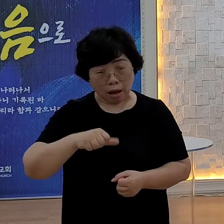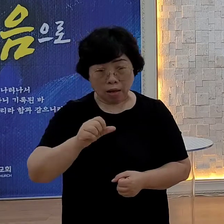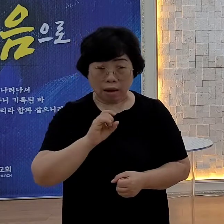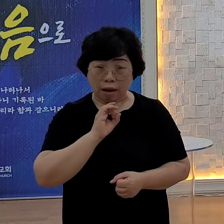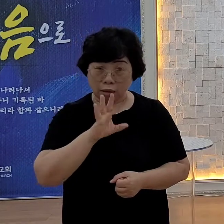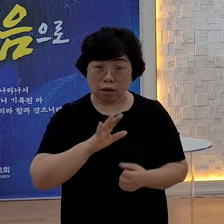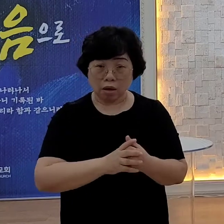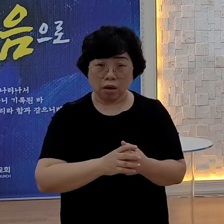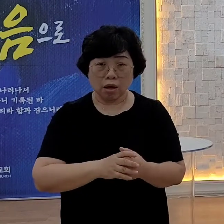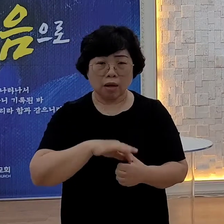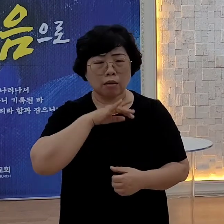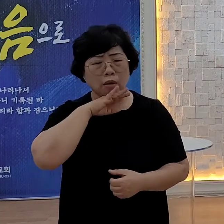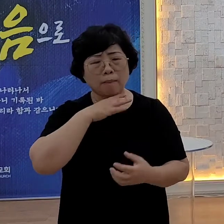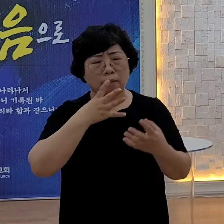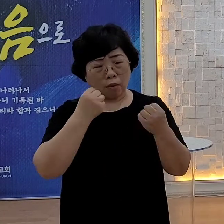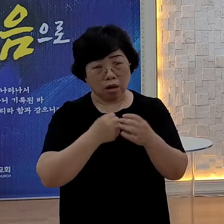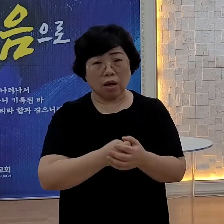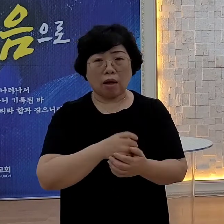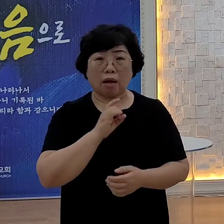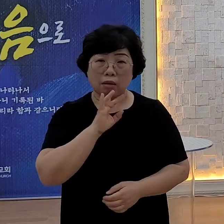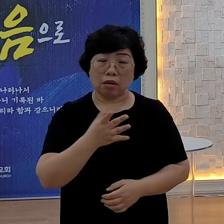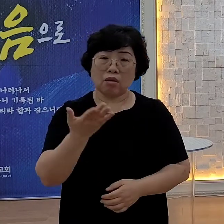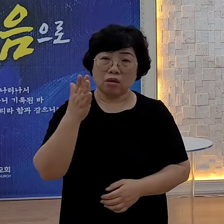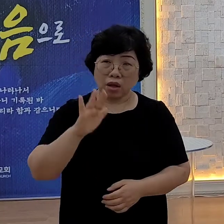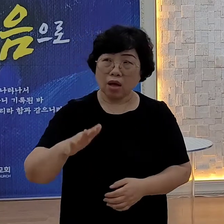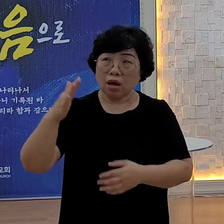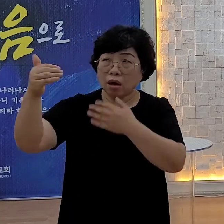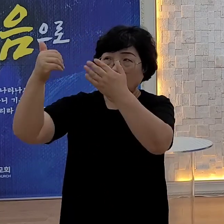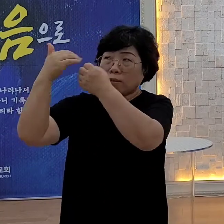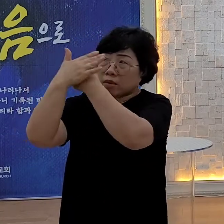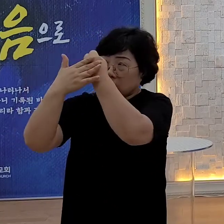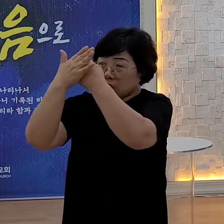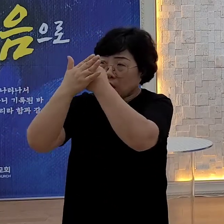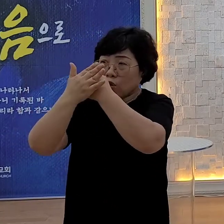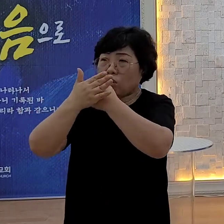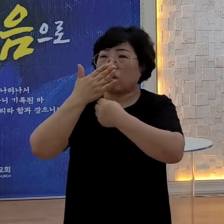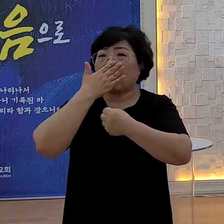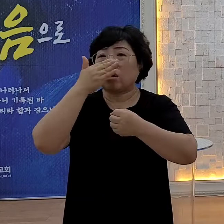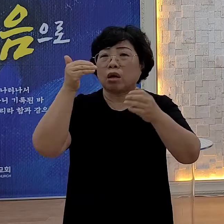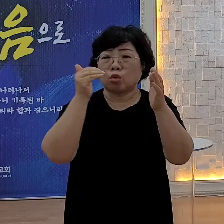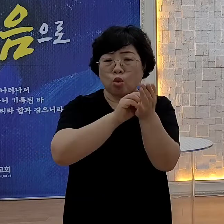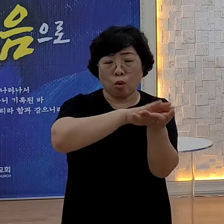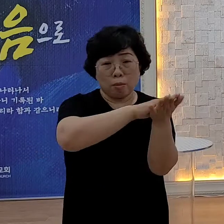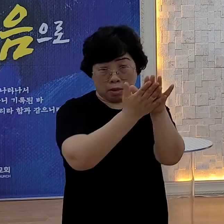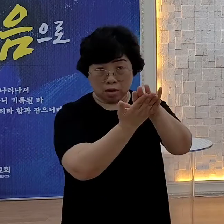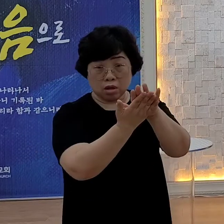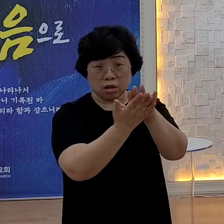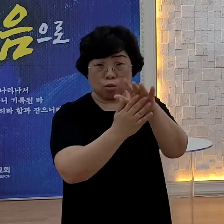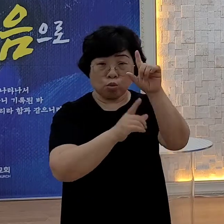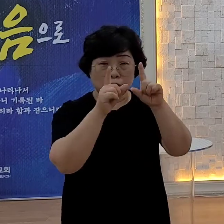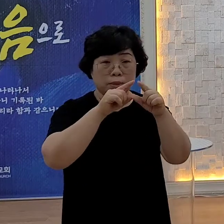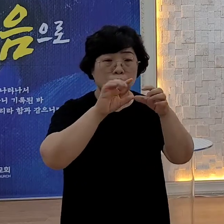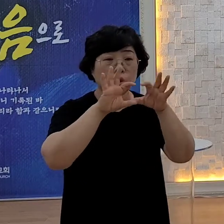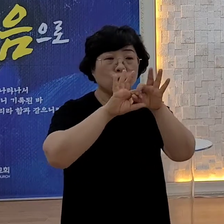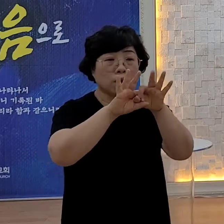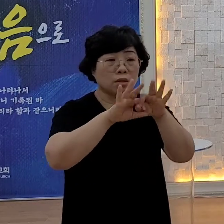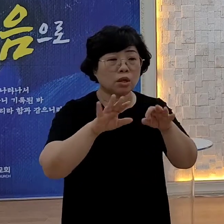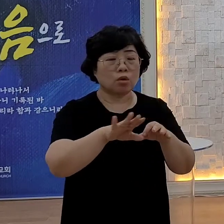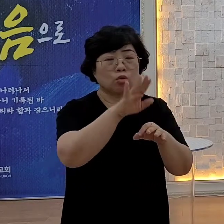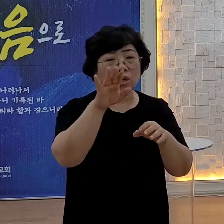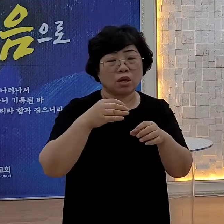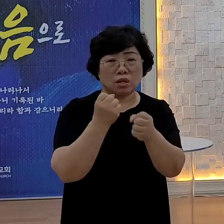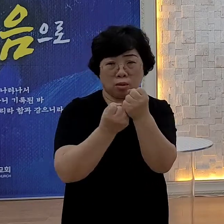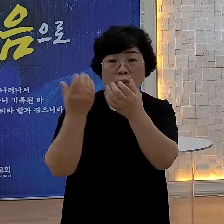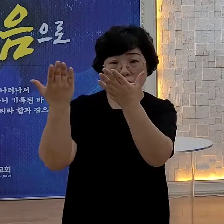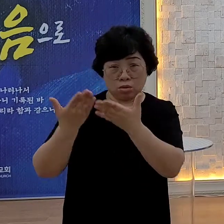보여주고 불가능이 가능하게 되었다라는 것을 보여주고자 하는 이야기입니다. 마찬가지입니다. 우리의